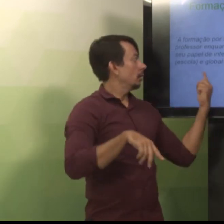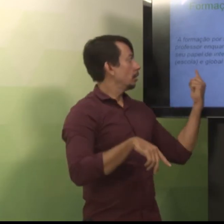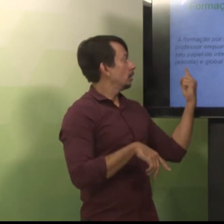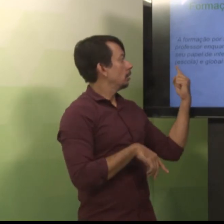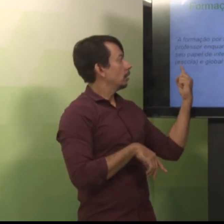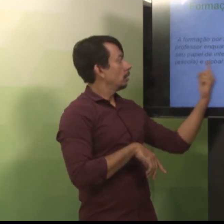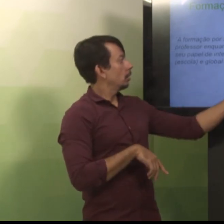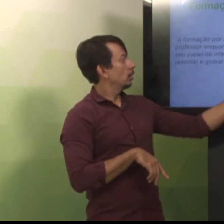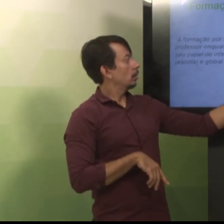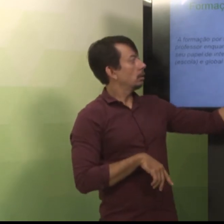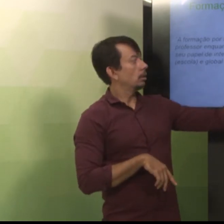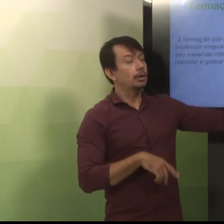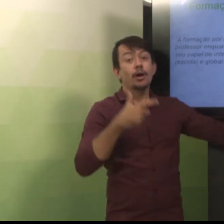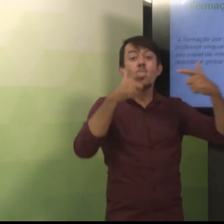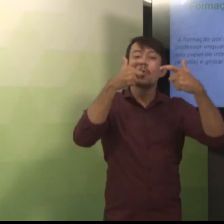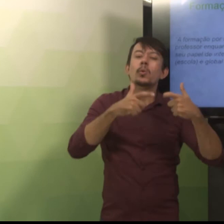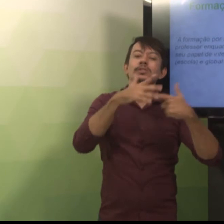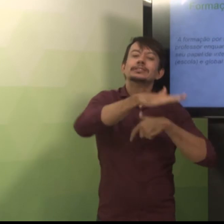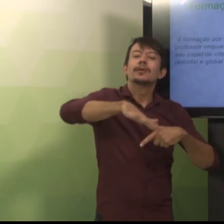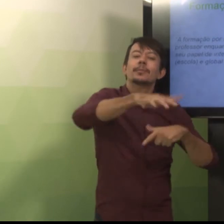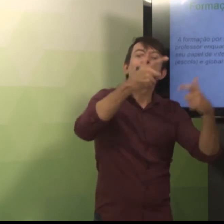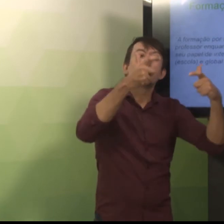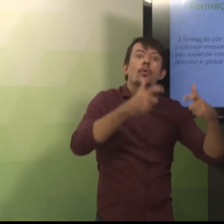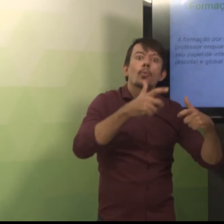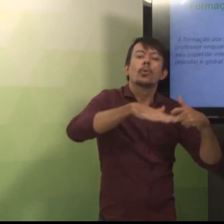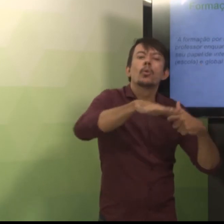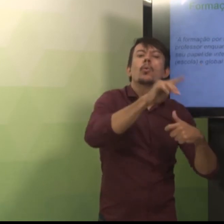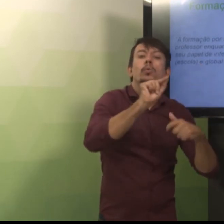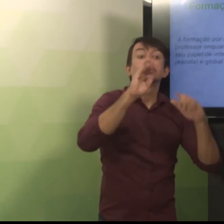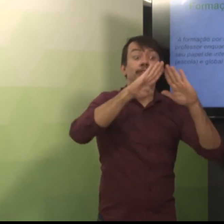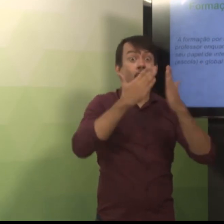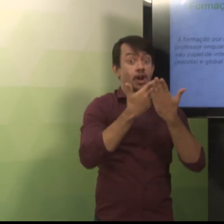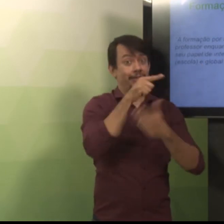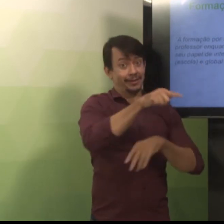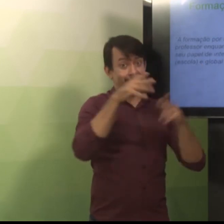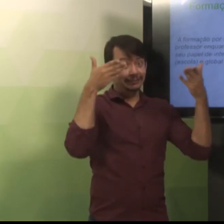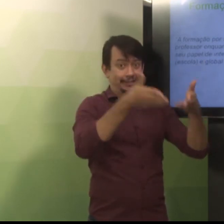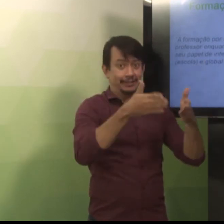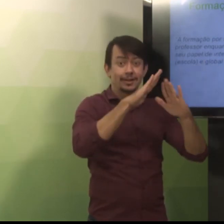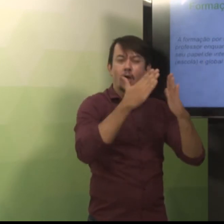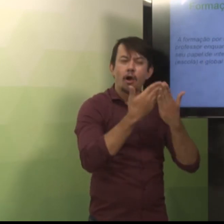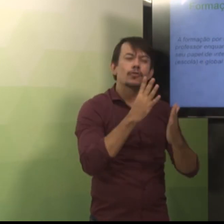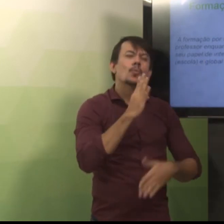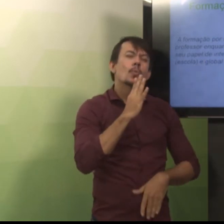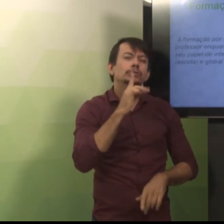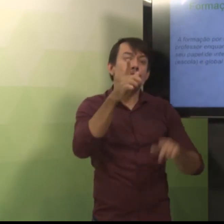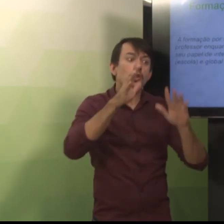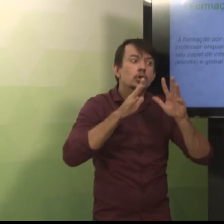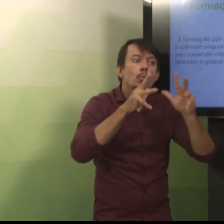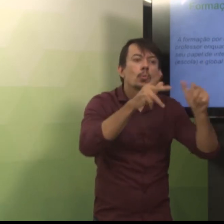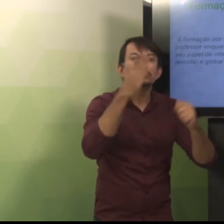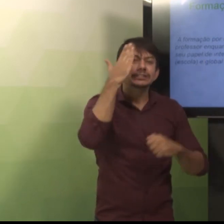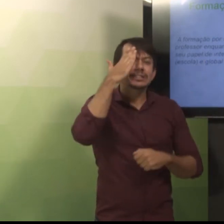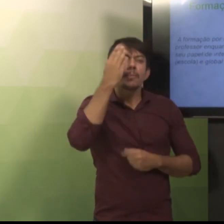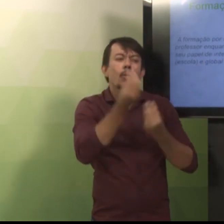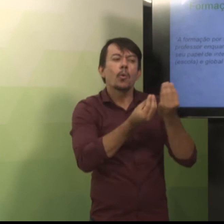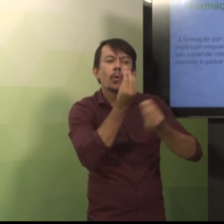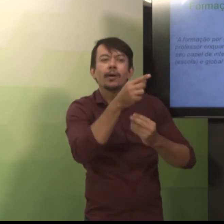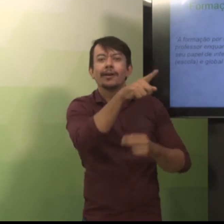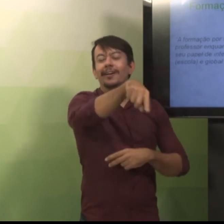atentem ao espaço local, à escola, aos conhecimentos inerentes a